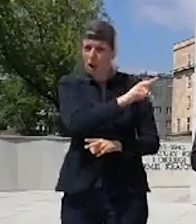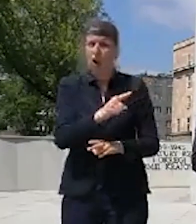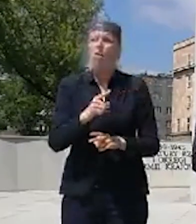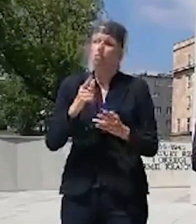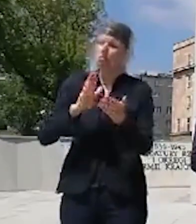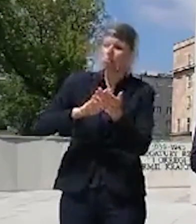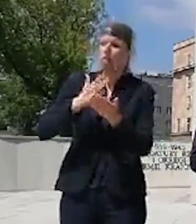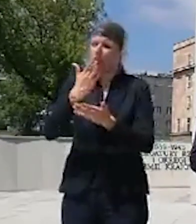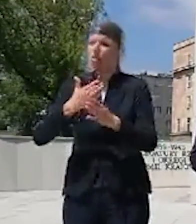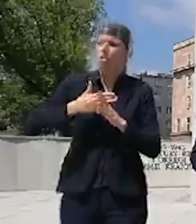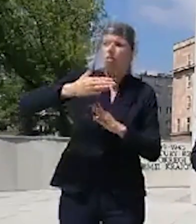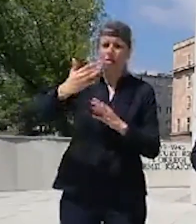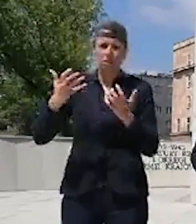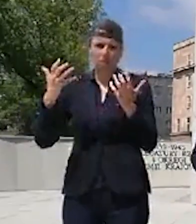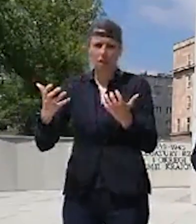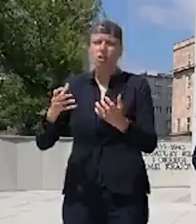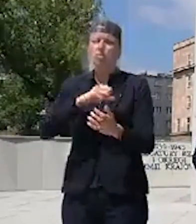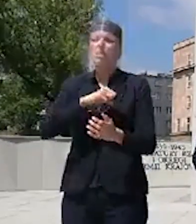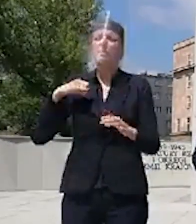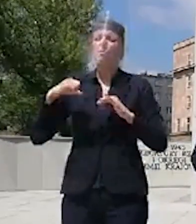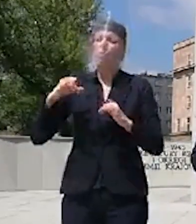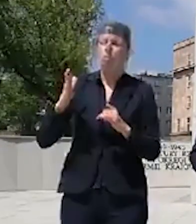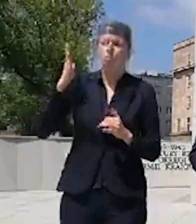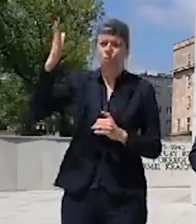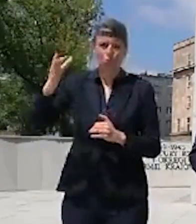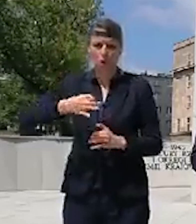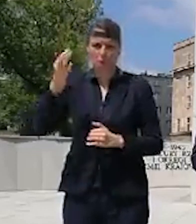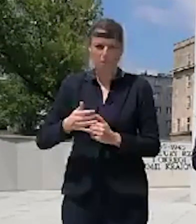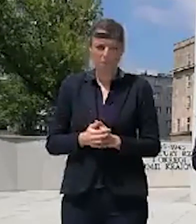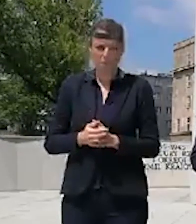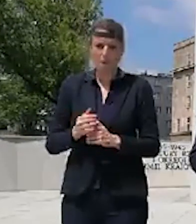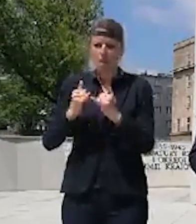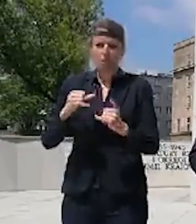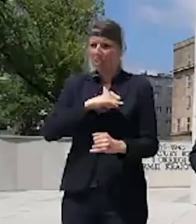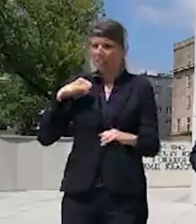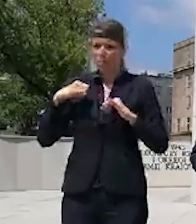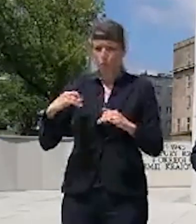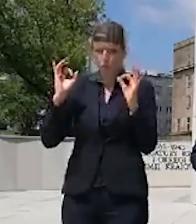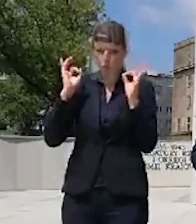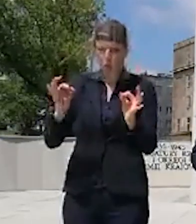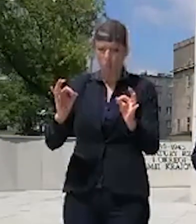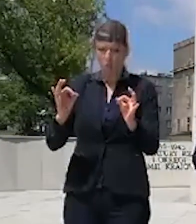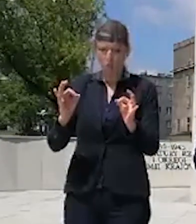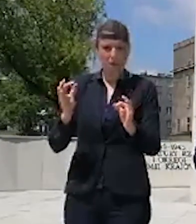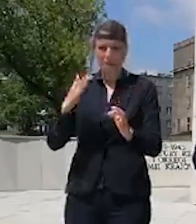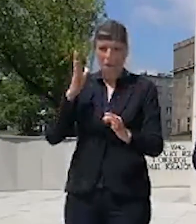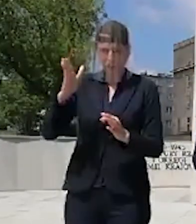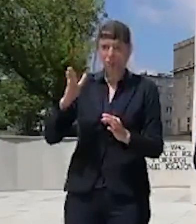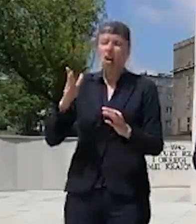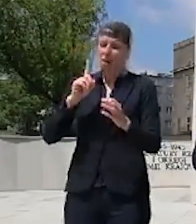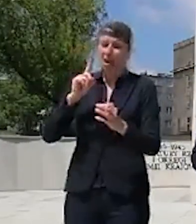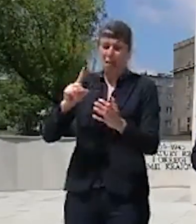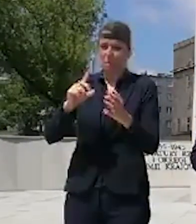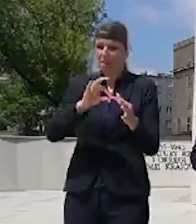Bo proszę Państwa, bez zdrowej tkanki społecznej, bez zdrowego samorządu nie będzie zdrowego społeczeństwa obywatelskiego. Widzę to na